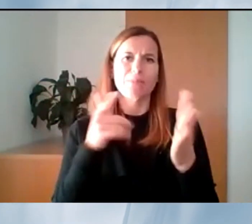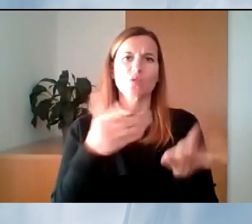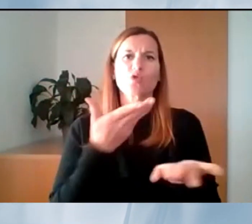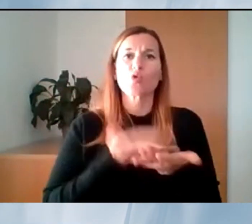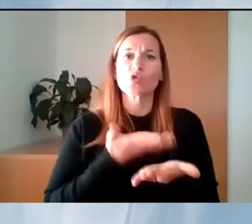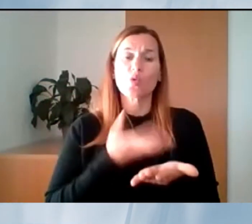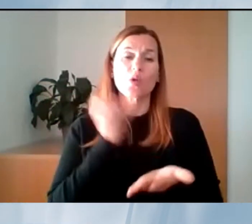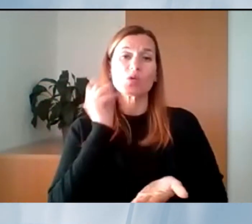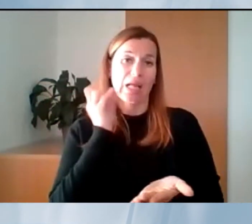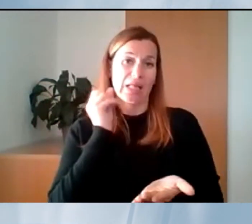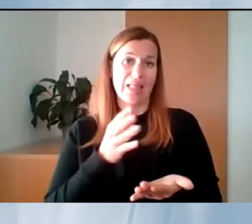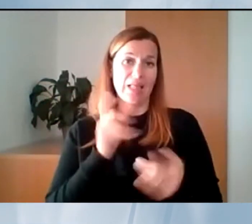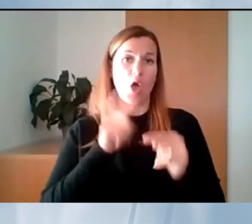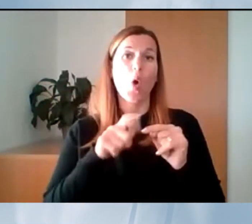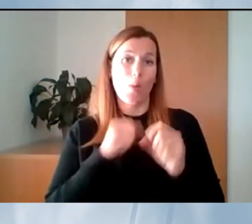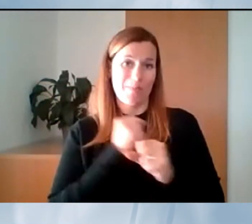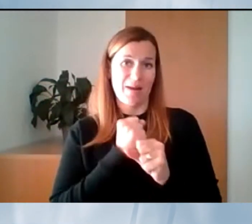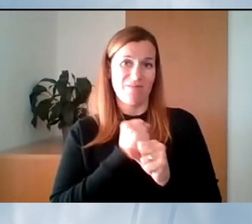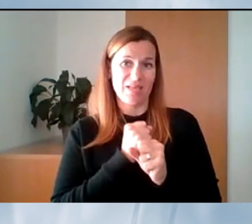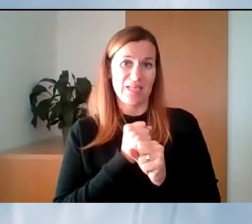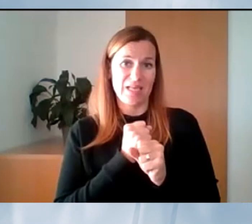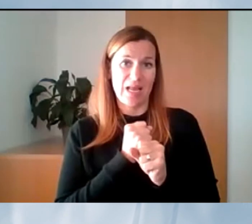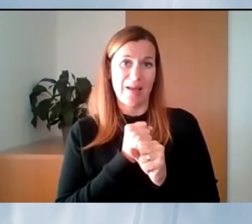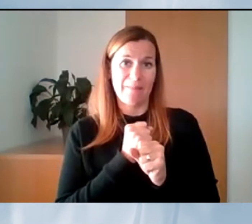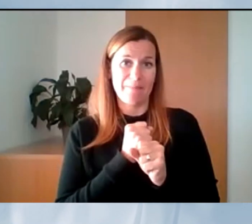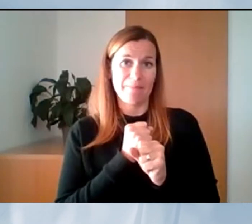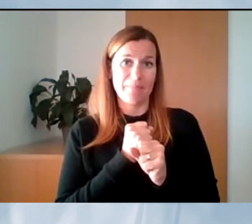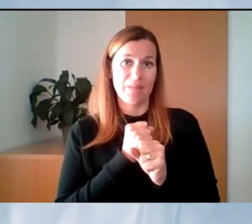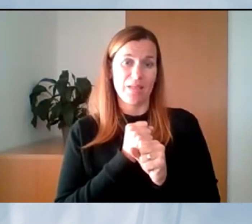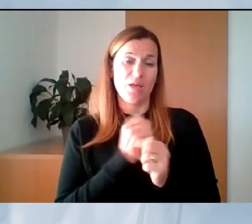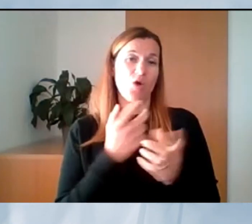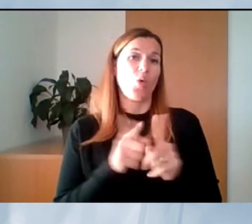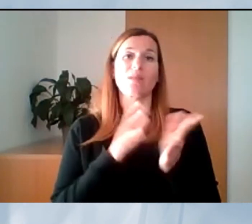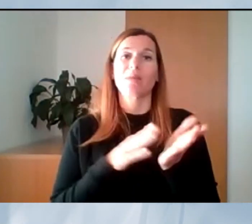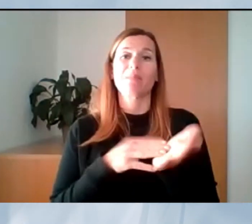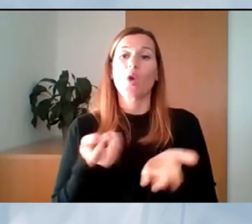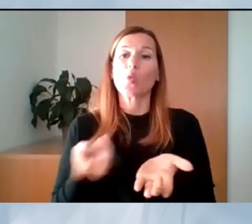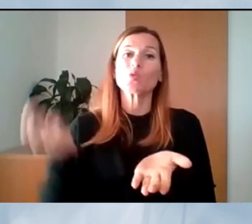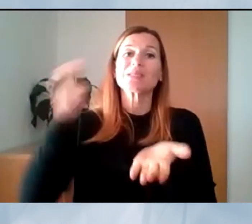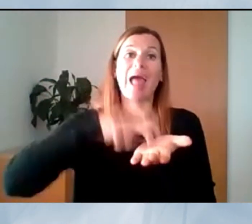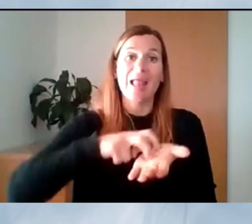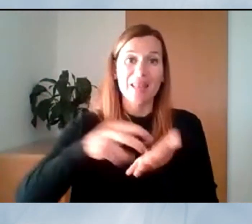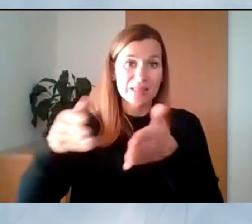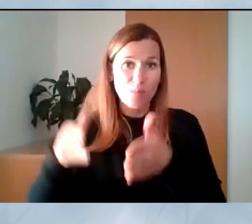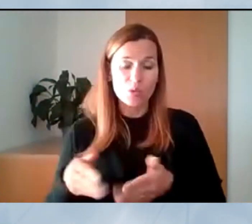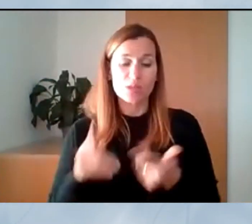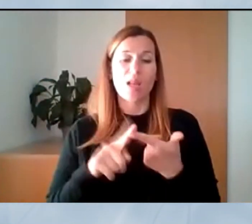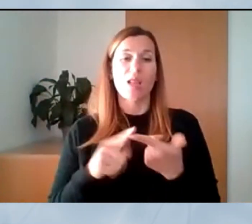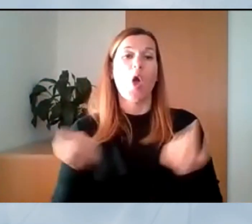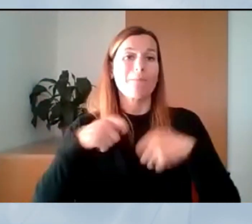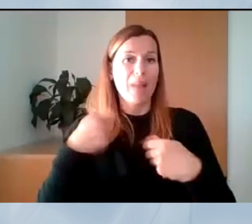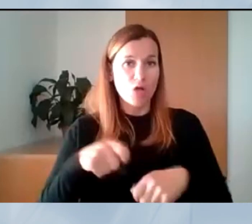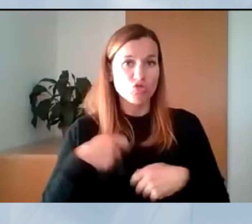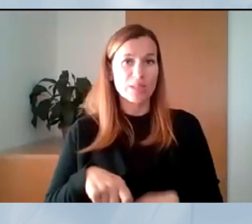7, rečemo, je teh osnovnih vsakdanjih opravil, med drugim je vstajanje,